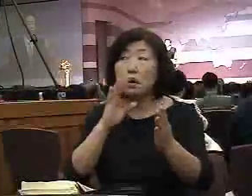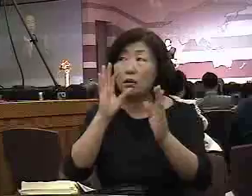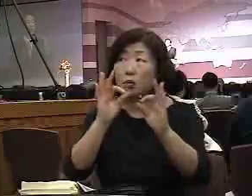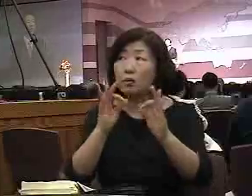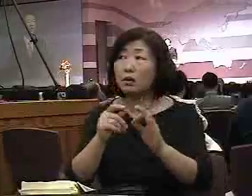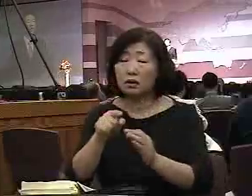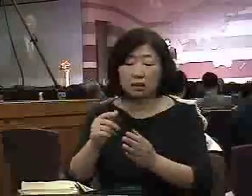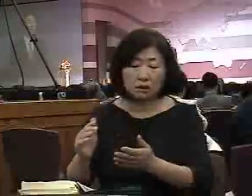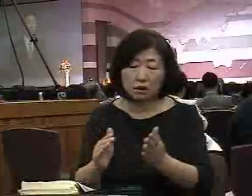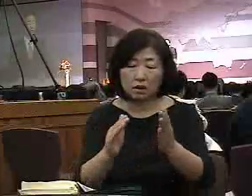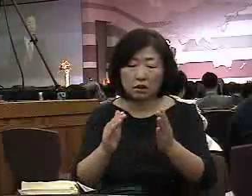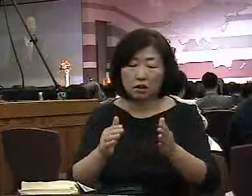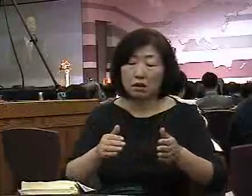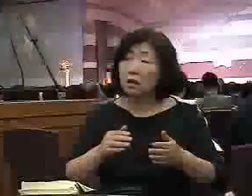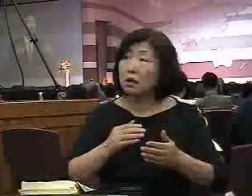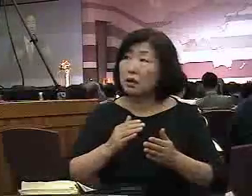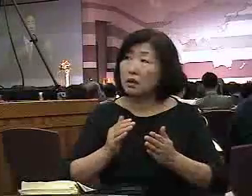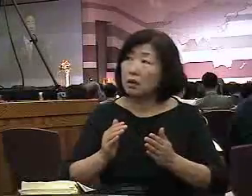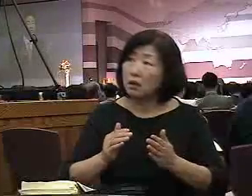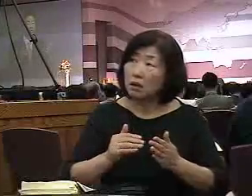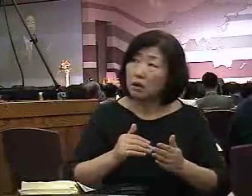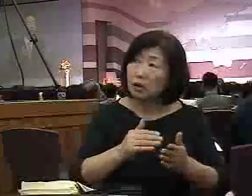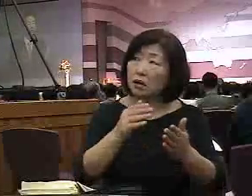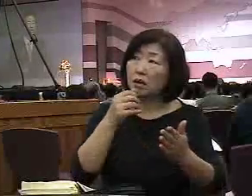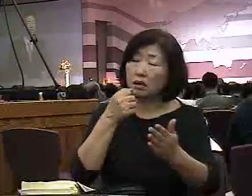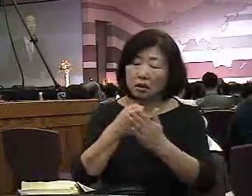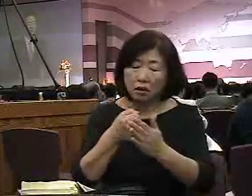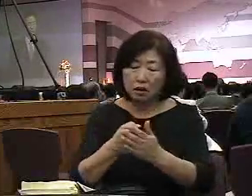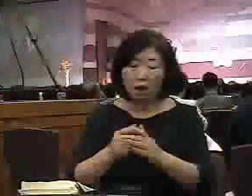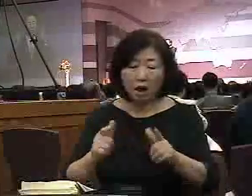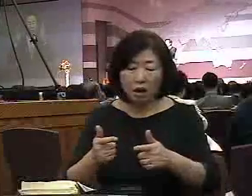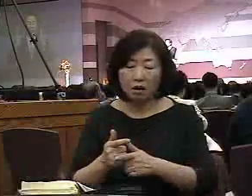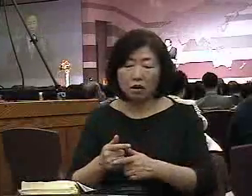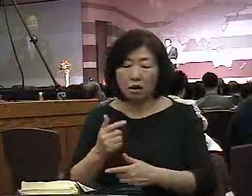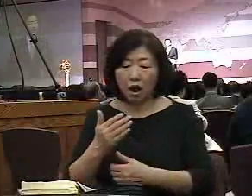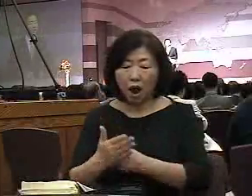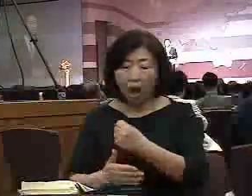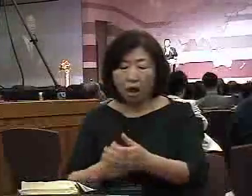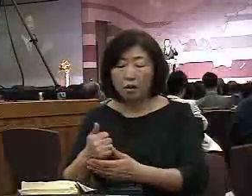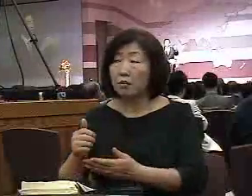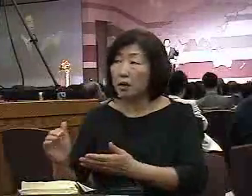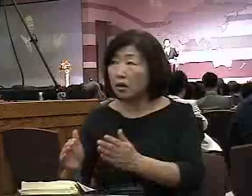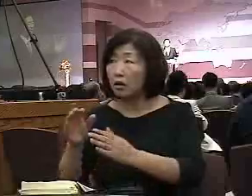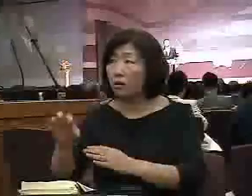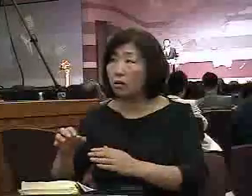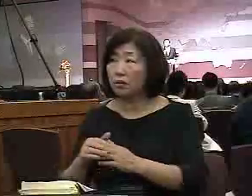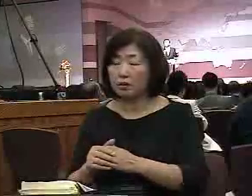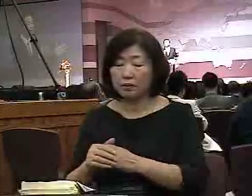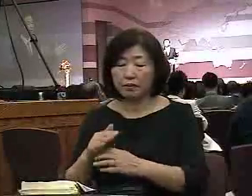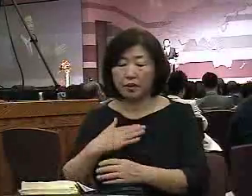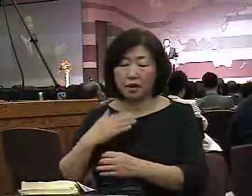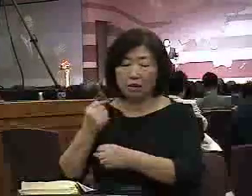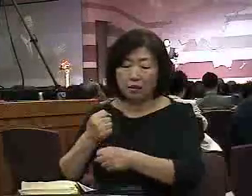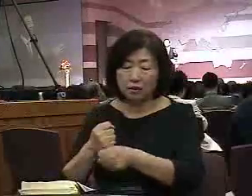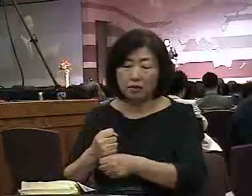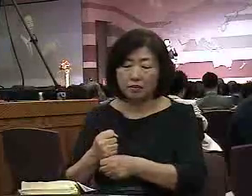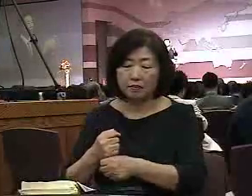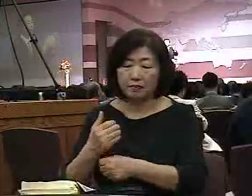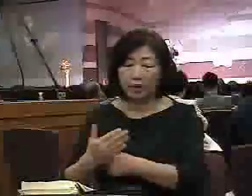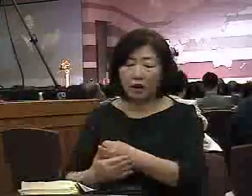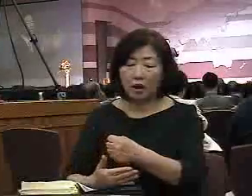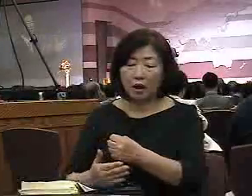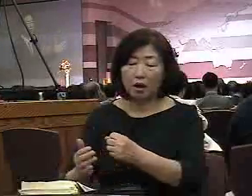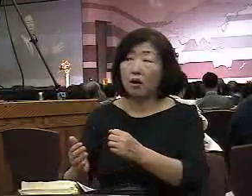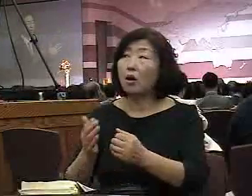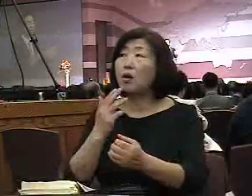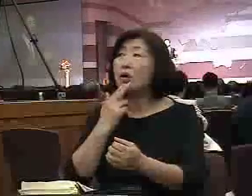그 길을 향해 나갈 거냐 말 거냐를 결정을 하는데, 그 하나님의 길 옆에다가 떡하니 내가 만든 하나님